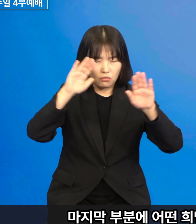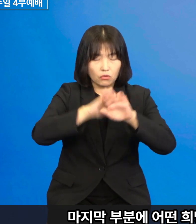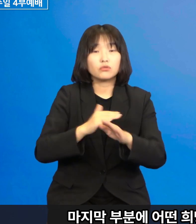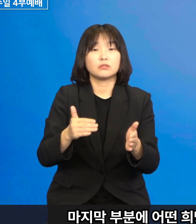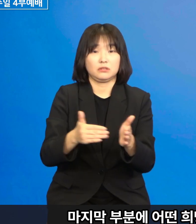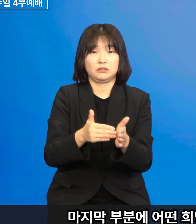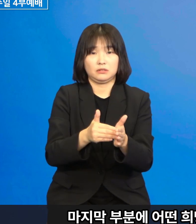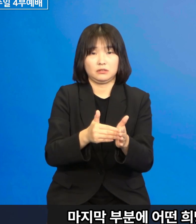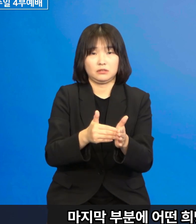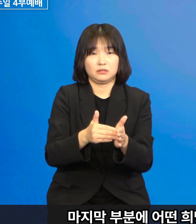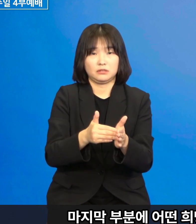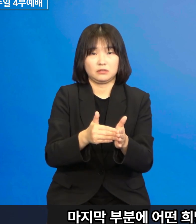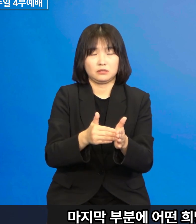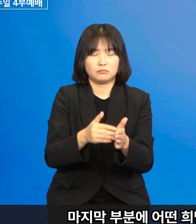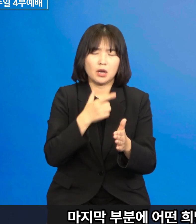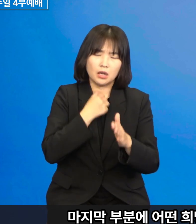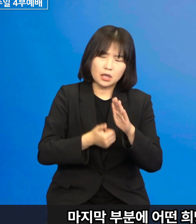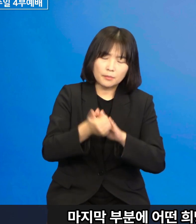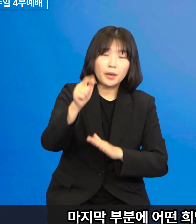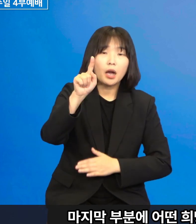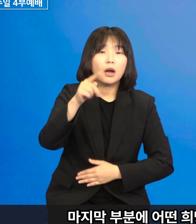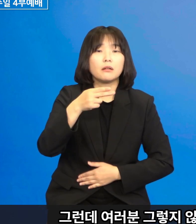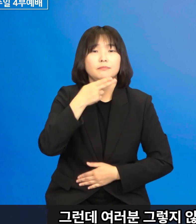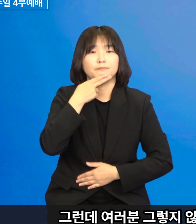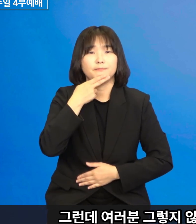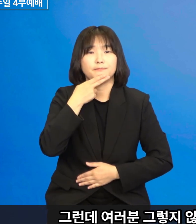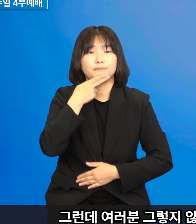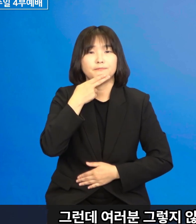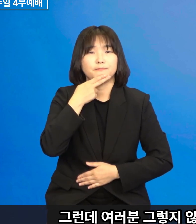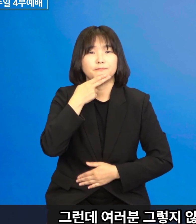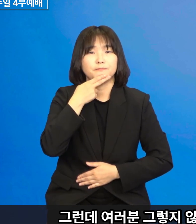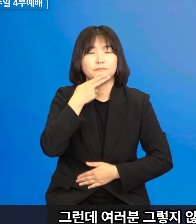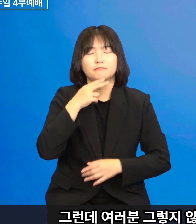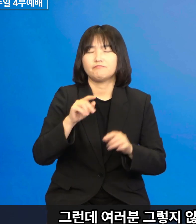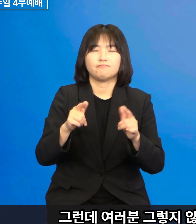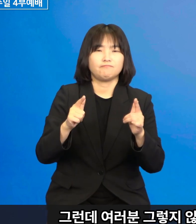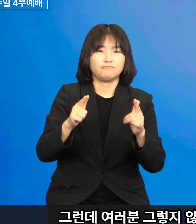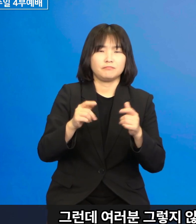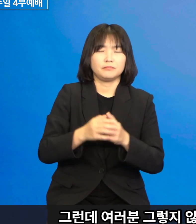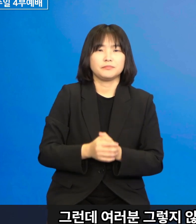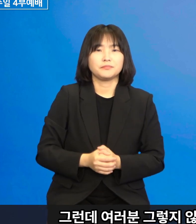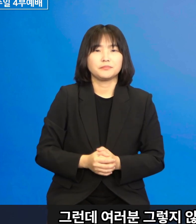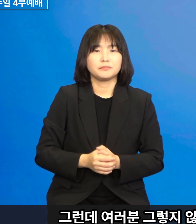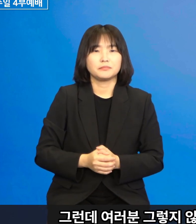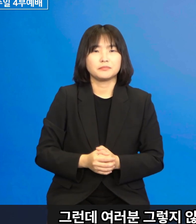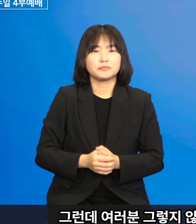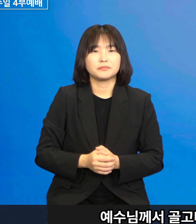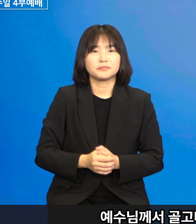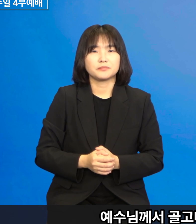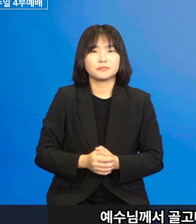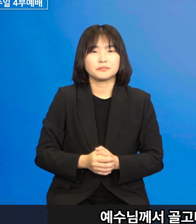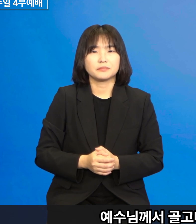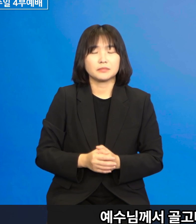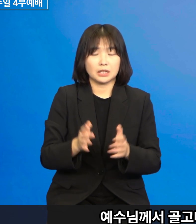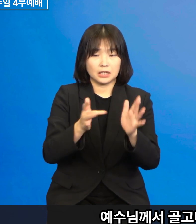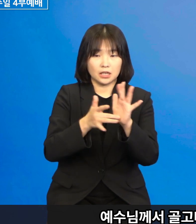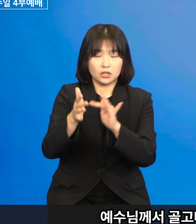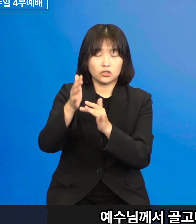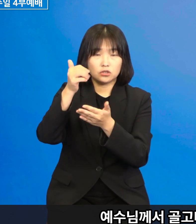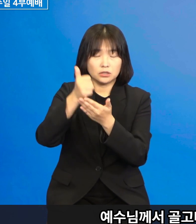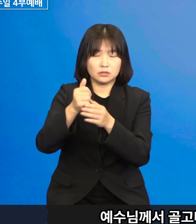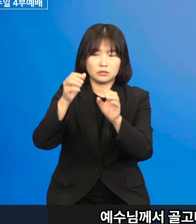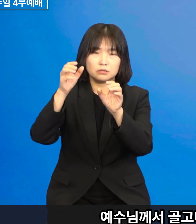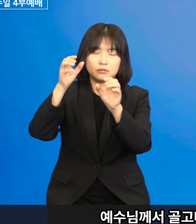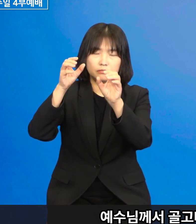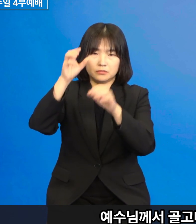마지막 부분이 어떤 희망도 보이지 않는 것 같습니다. 여러분, 그렇지 않아요? 그때도 그랬어요. 언제요? 예수님께서 골고다